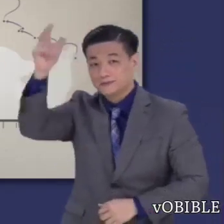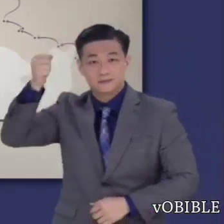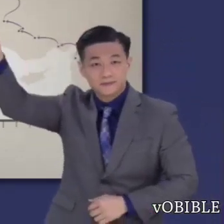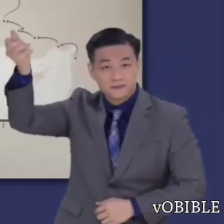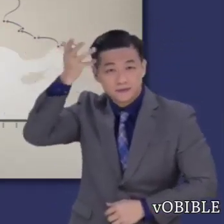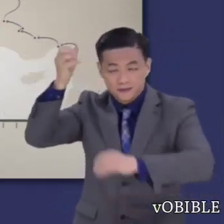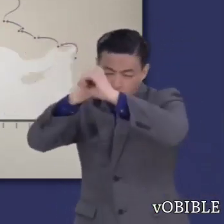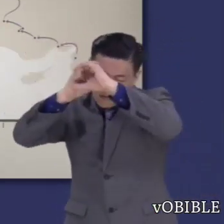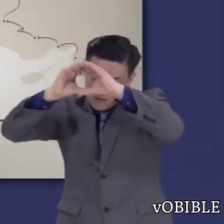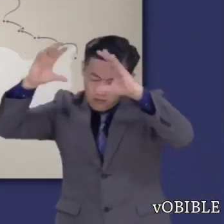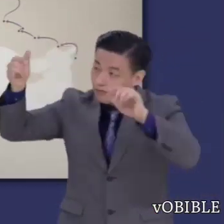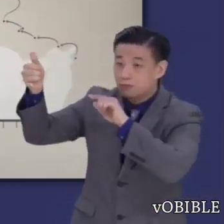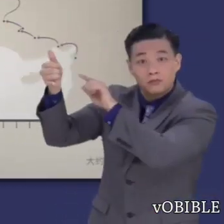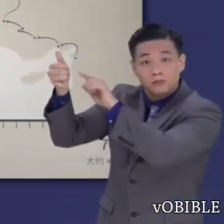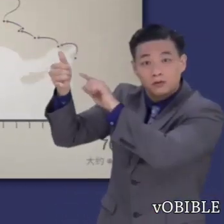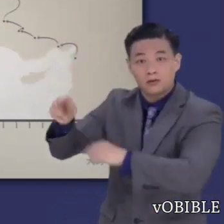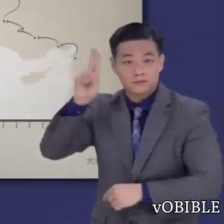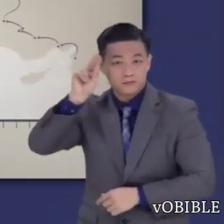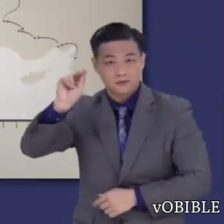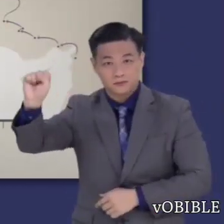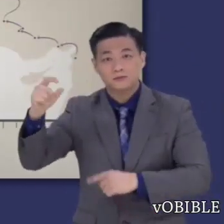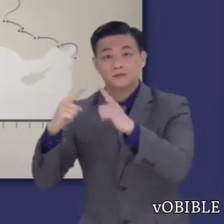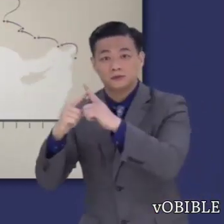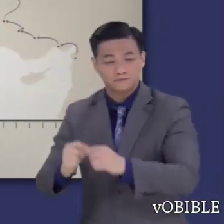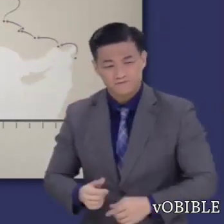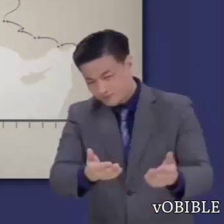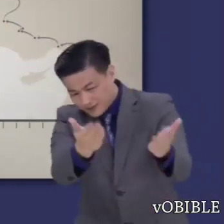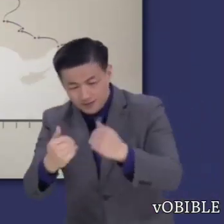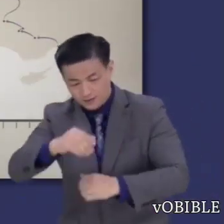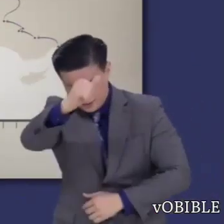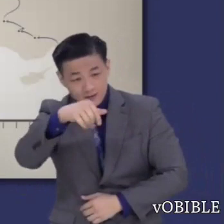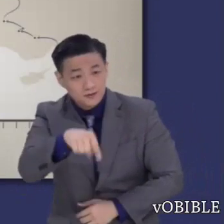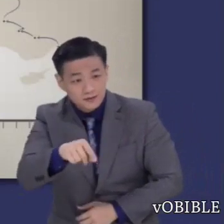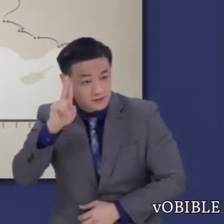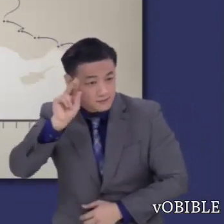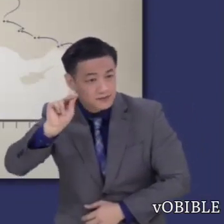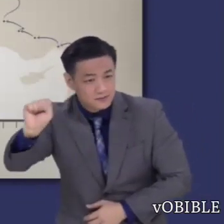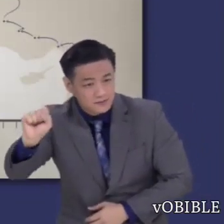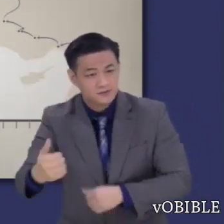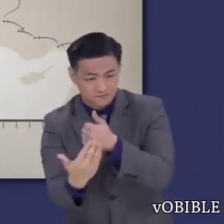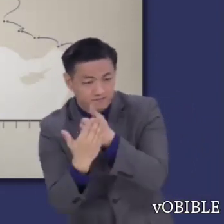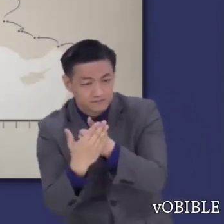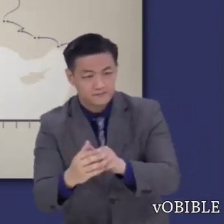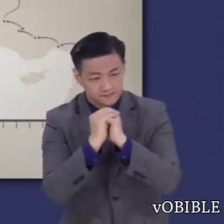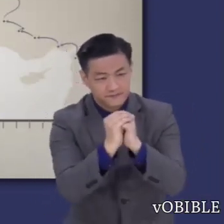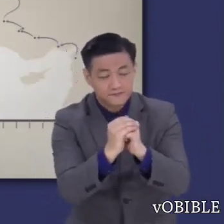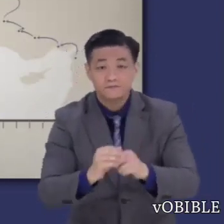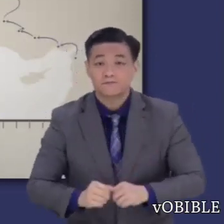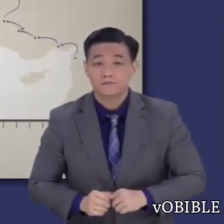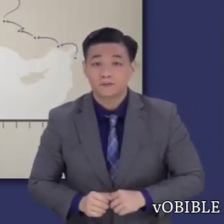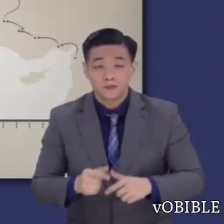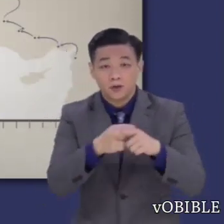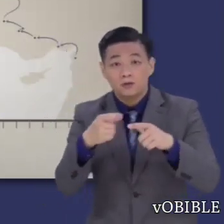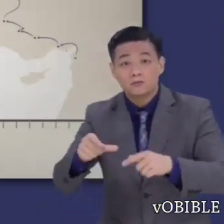一个马其顿人在异象里恳求保罗说：“请到马其顿来帮助我们吧。”于是，